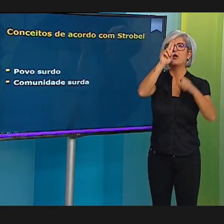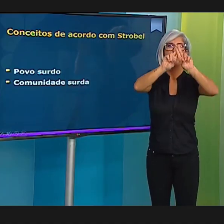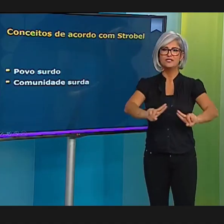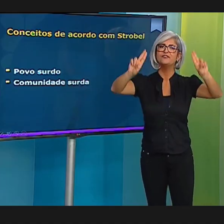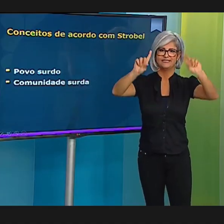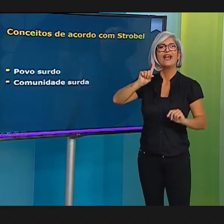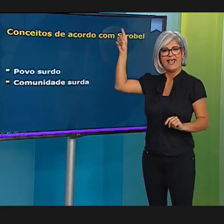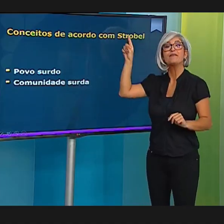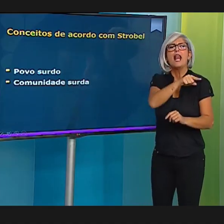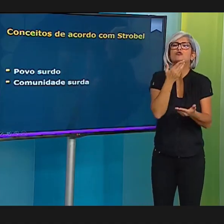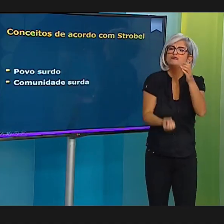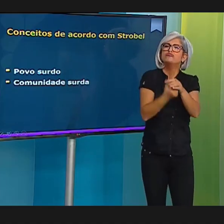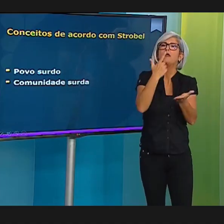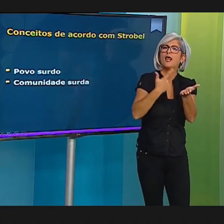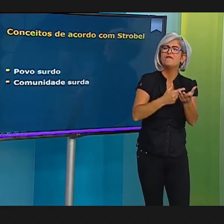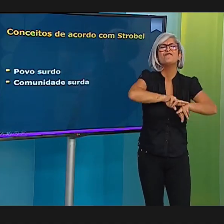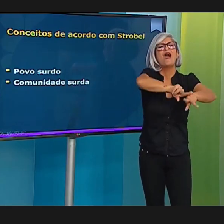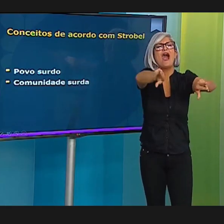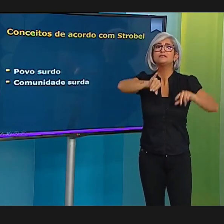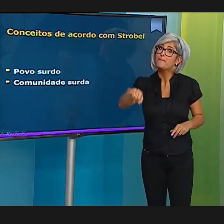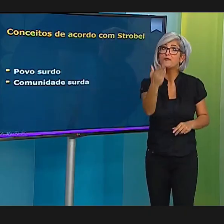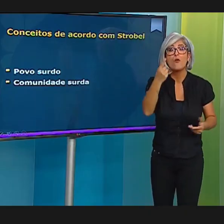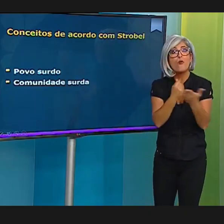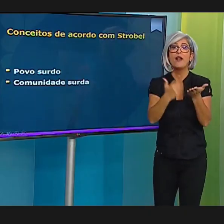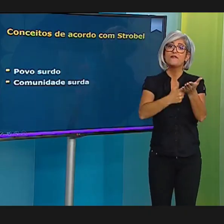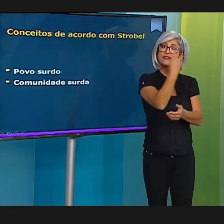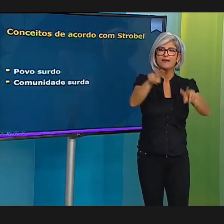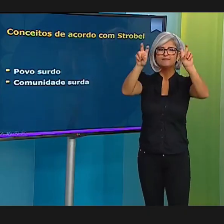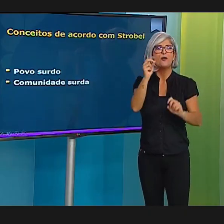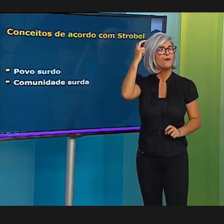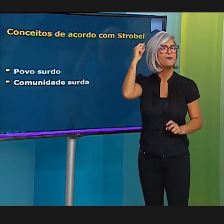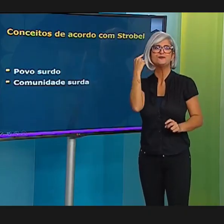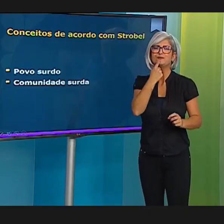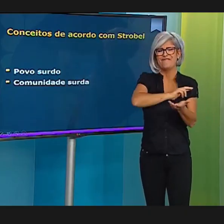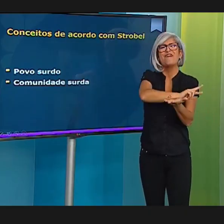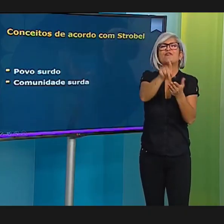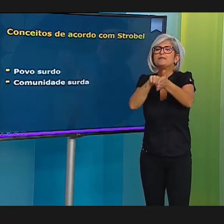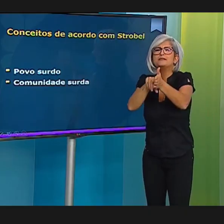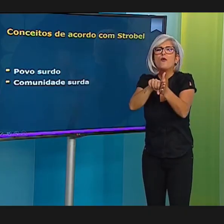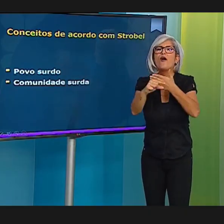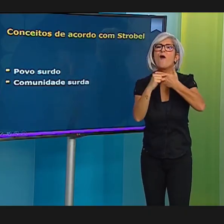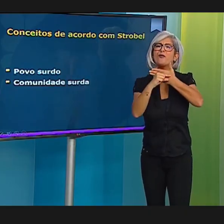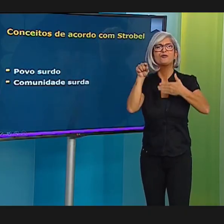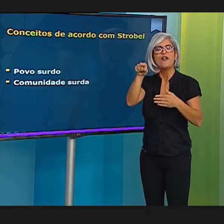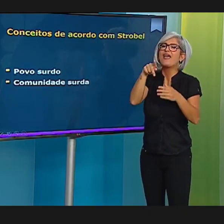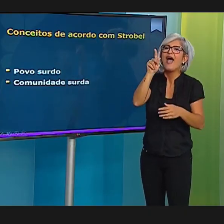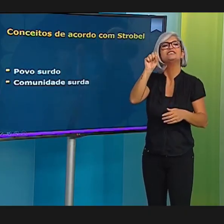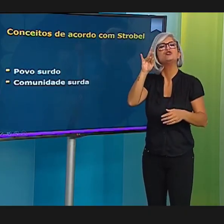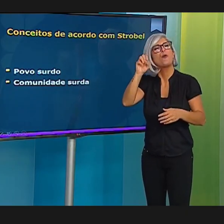Trabalha na Universidade de Santa Catarina, e ela, em seu livro, faz inúmeras pesquisas e faz inúmeros conceitos em relação ao surdo, sua cultura. Seria interessante então que vocês pesquisassem no Google